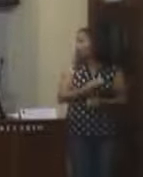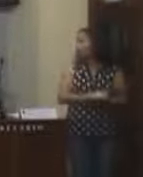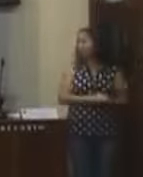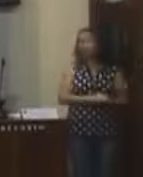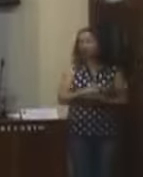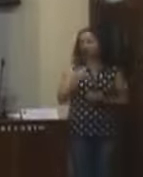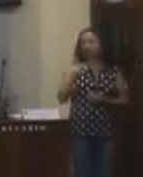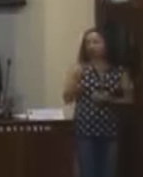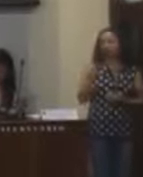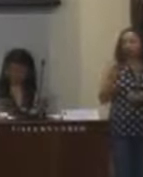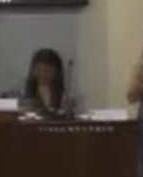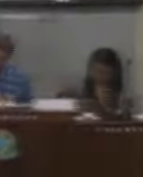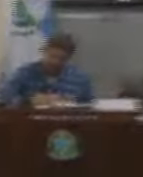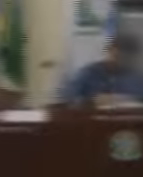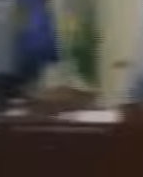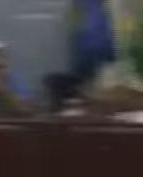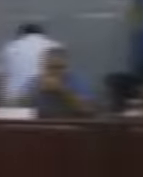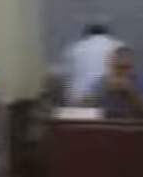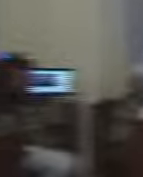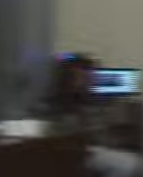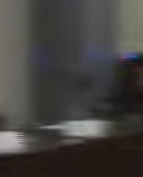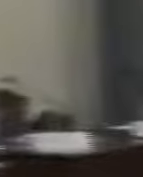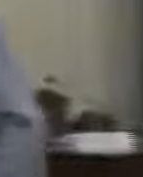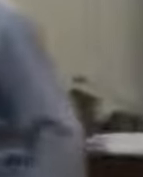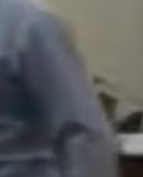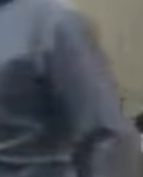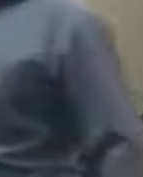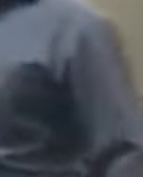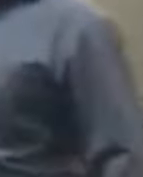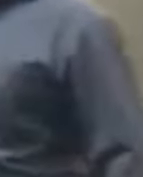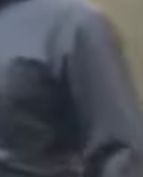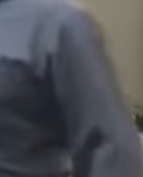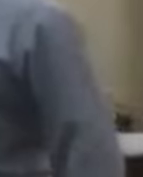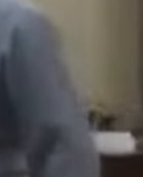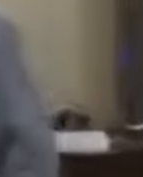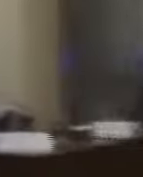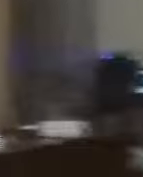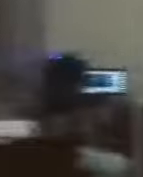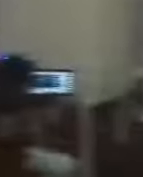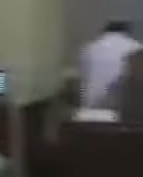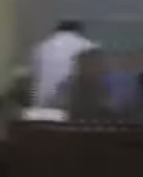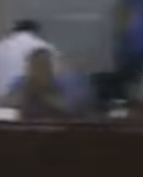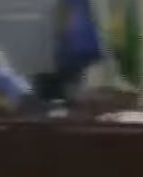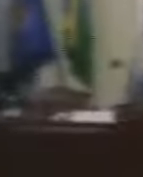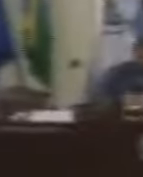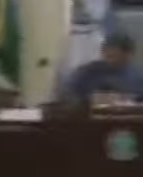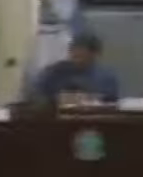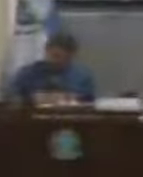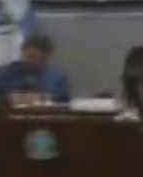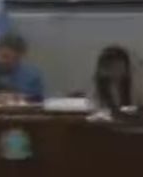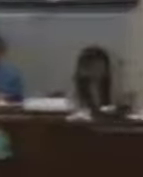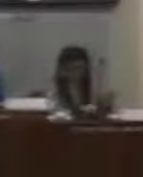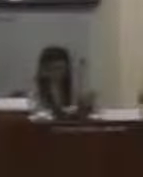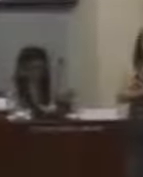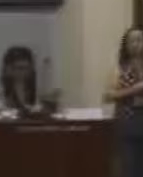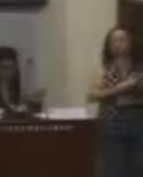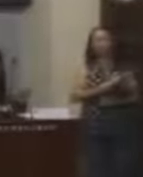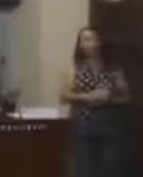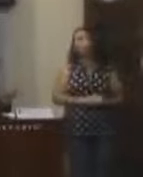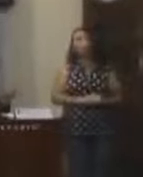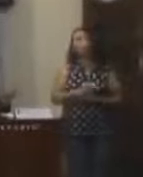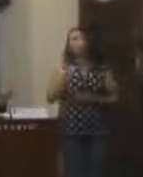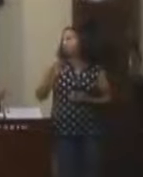Paulo Celso Alves Pena. Pedro Paulo Magalhães Graça. Rafael de Oliveira Tavares.